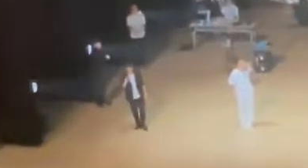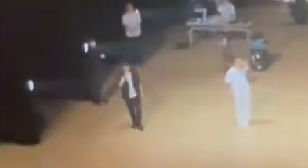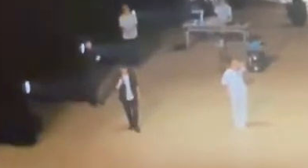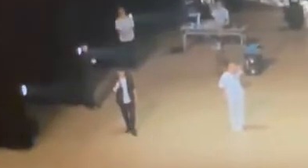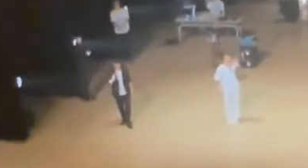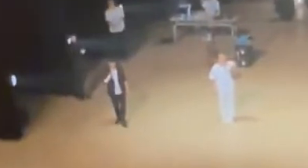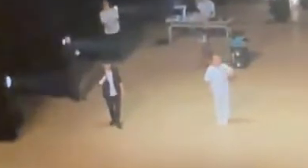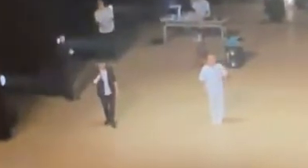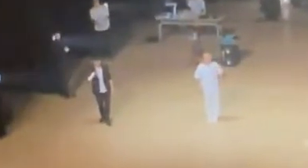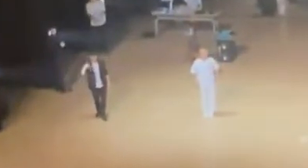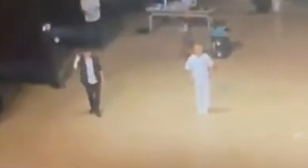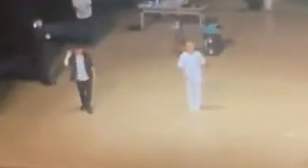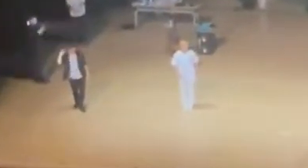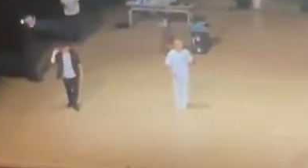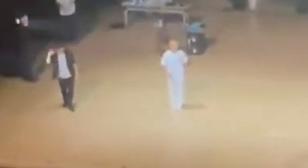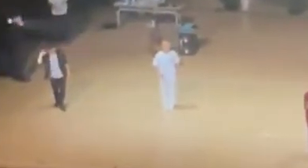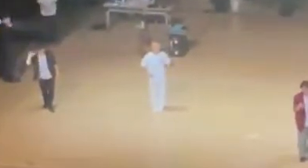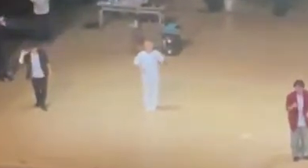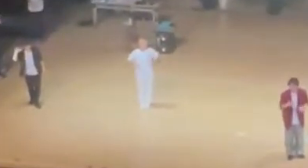聞こえない、